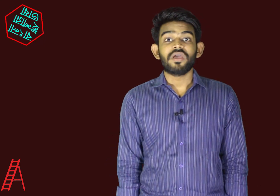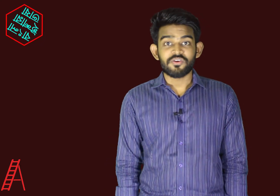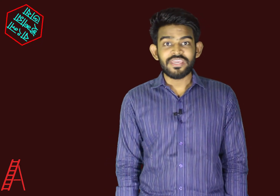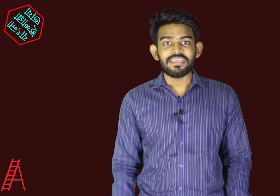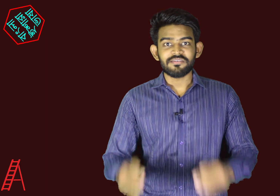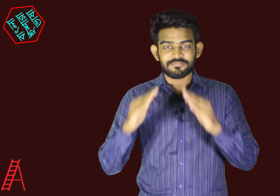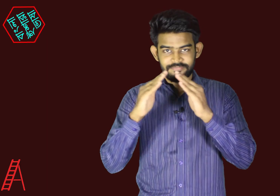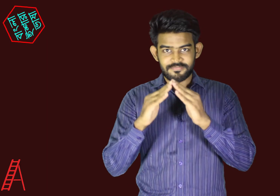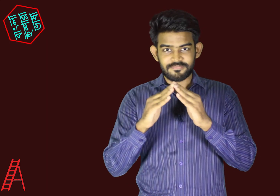গৃহিণী,